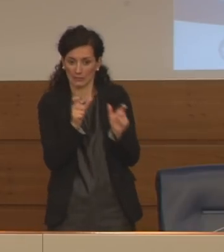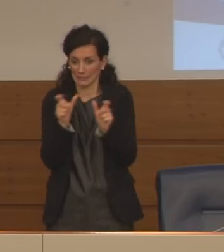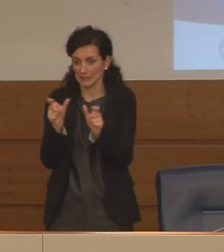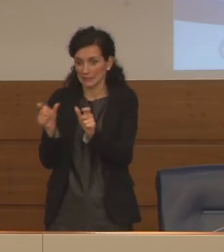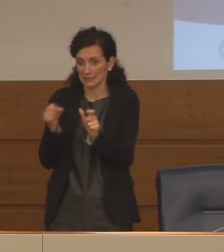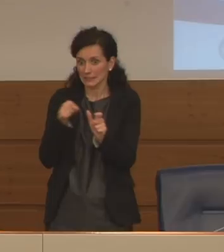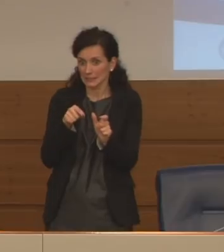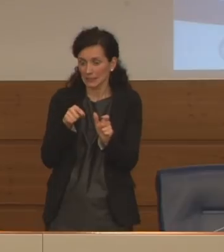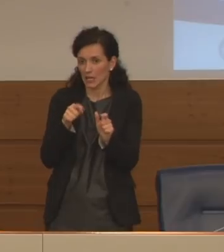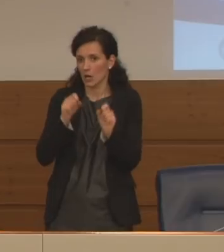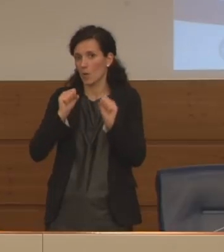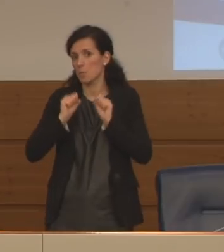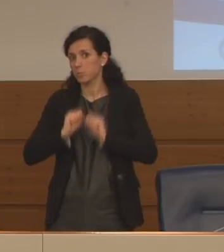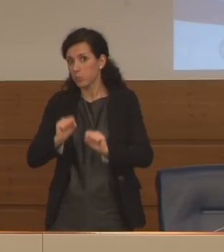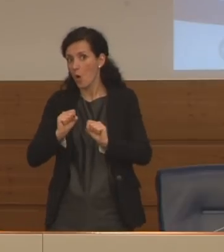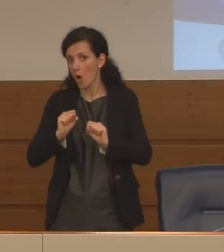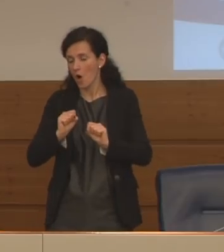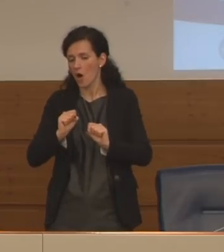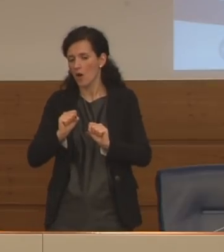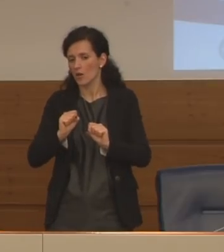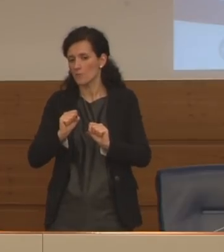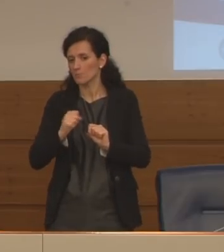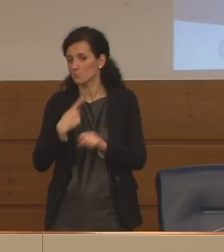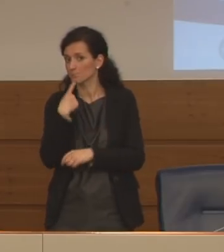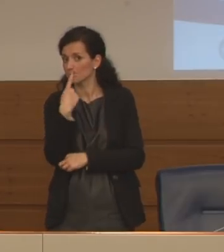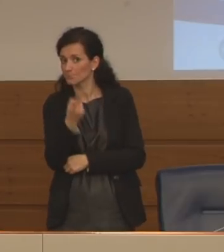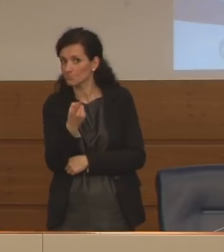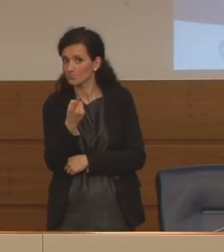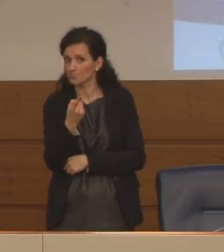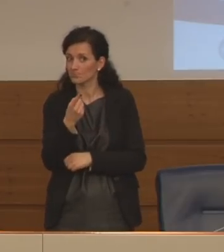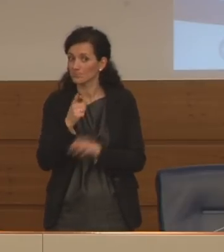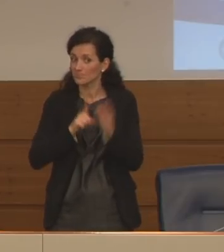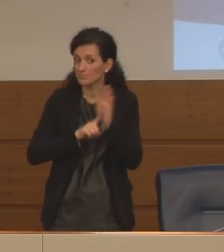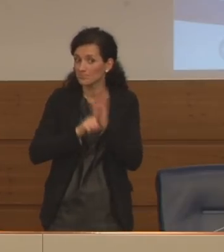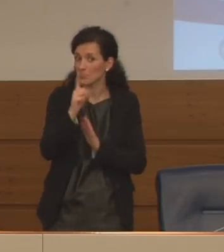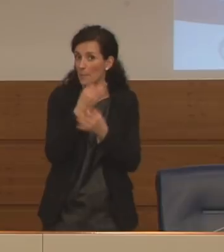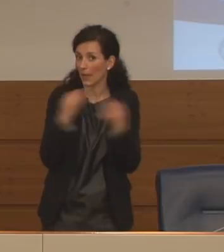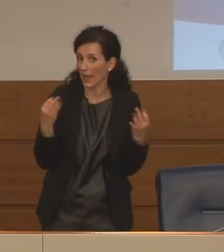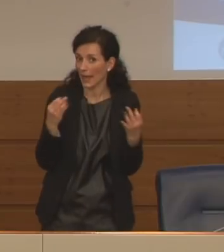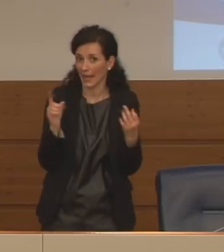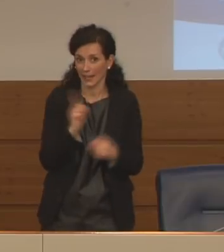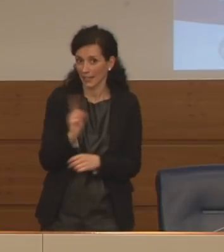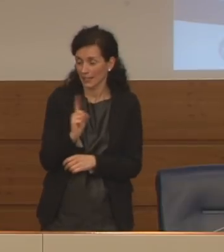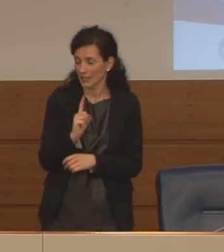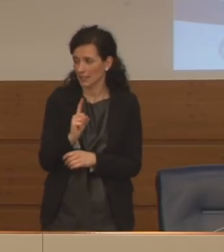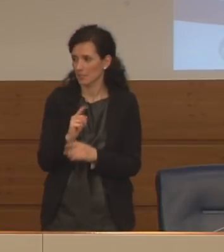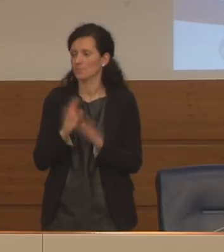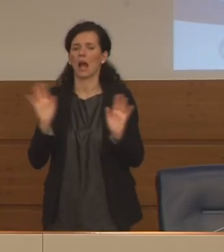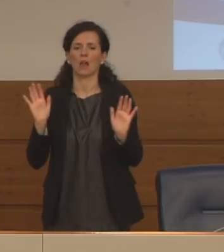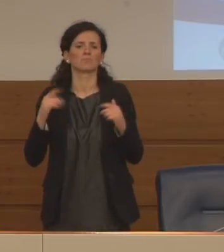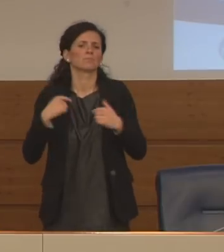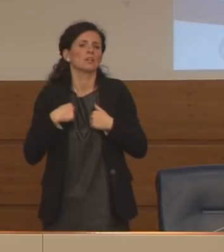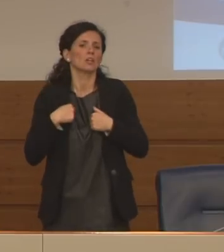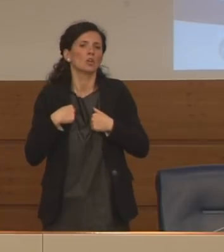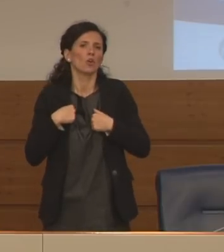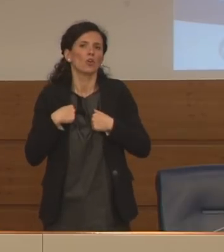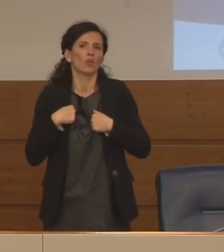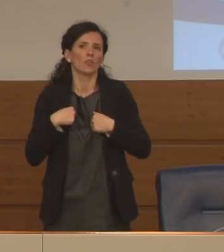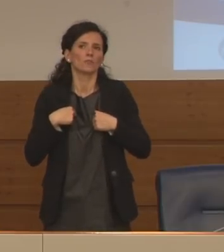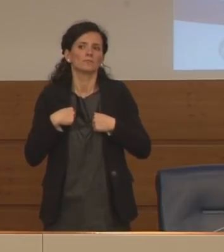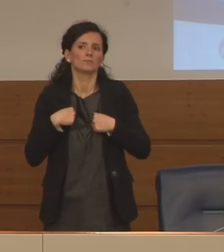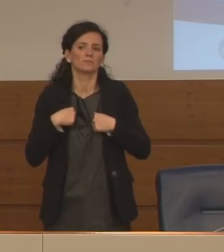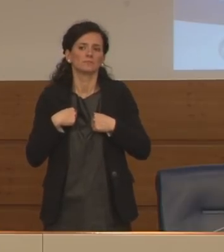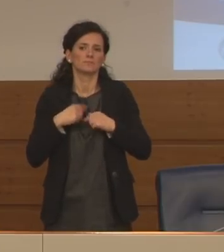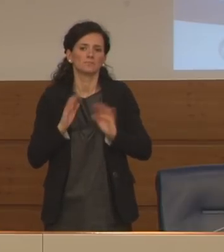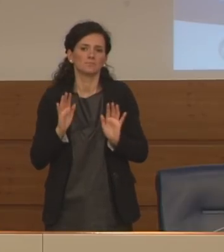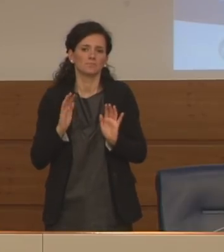possiamo già tirare delle somme che forse non sono così positive no io mi sono permesso di